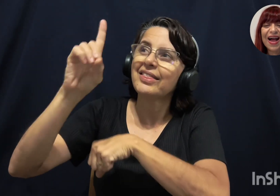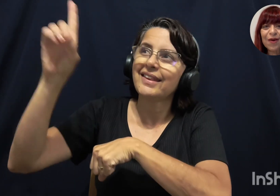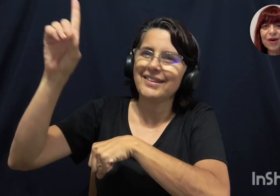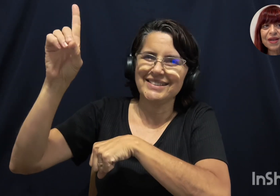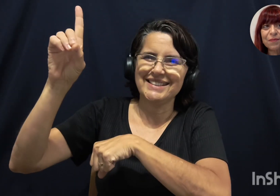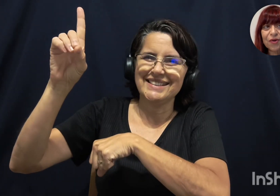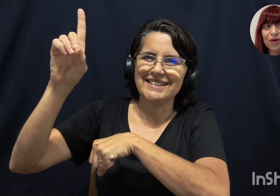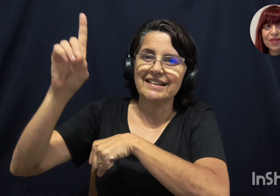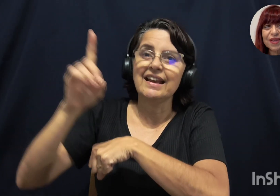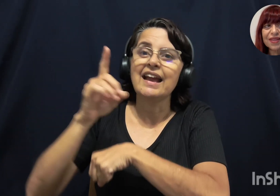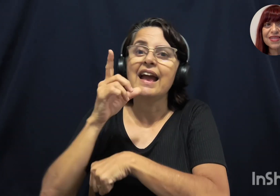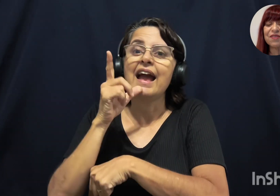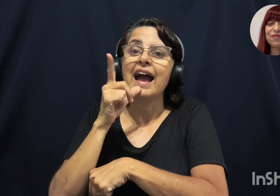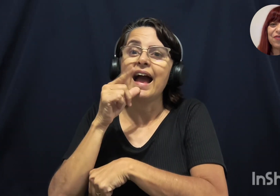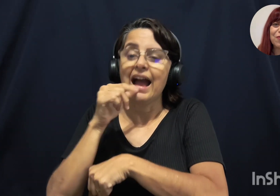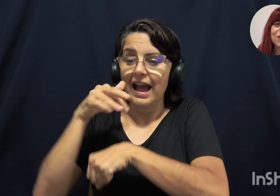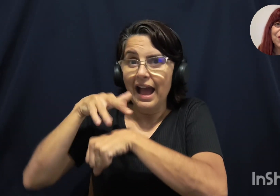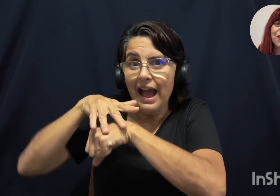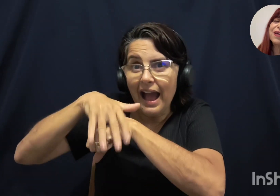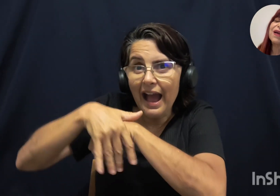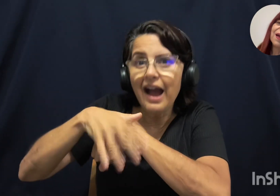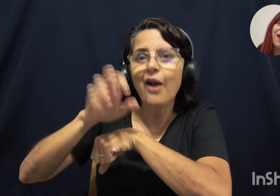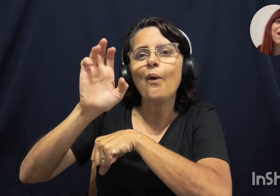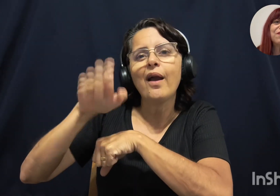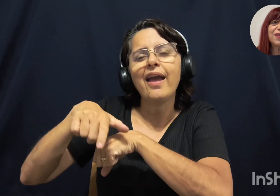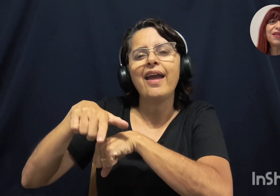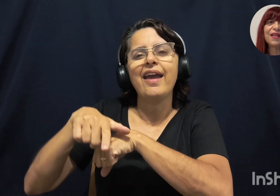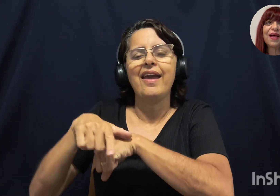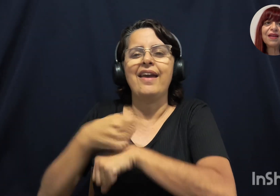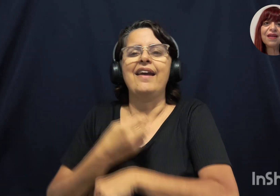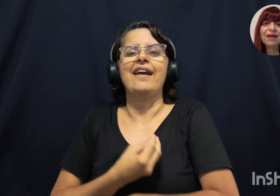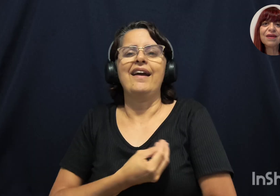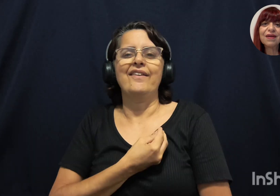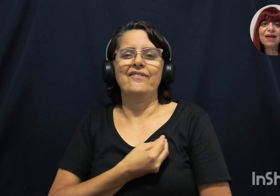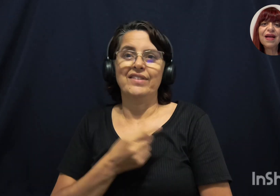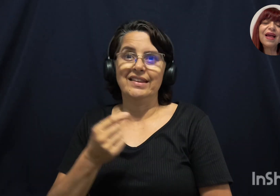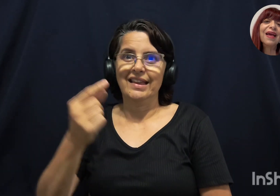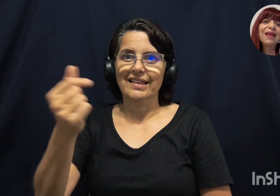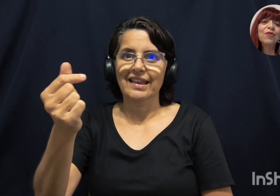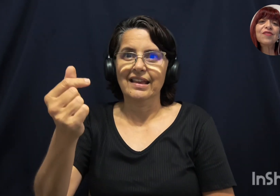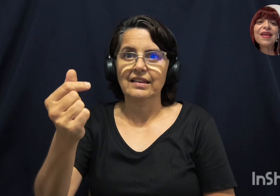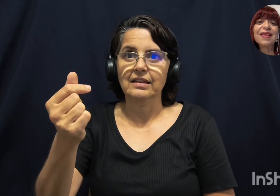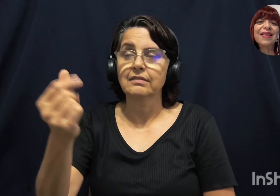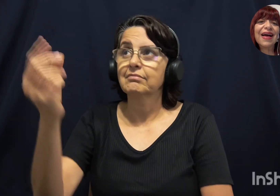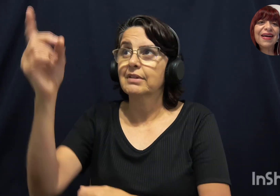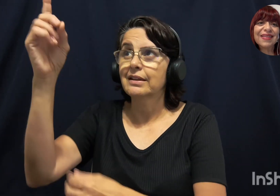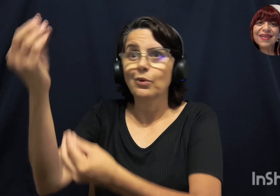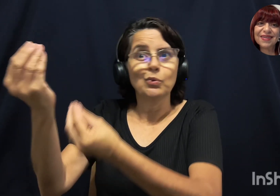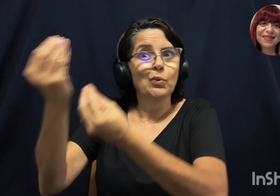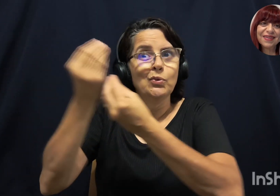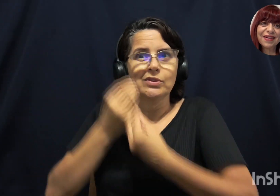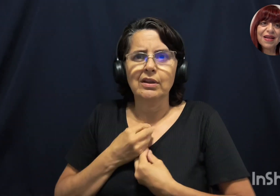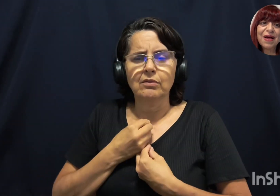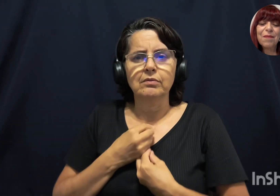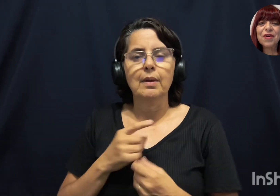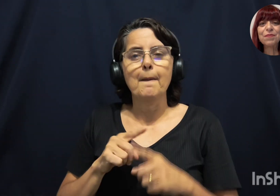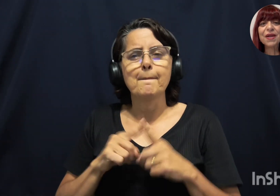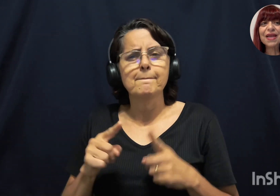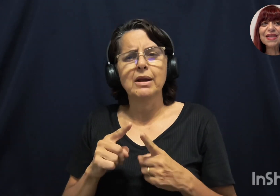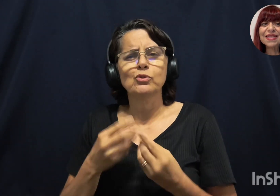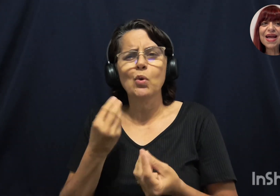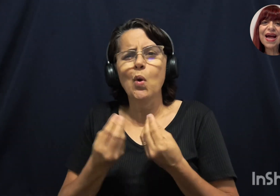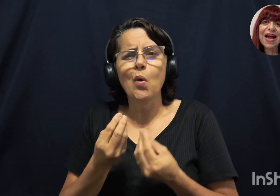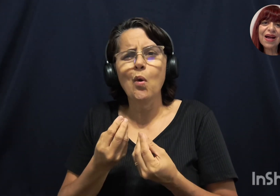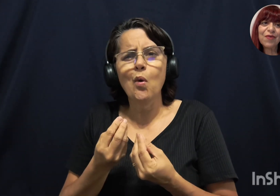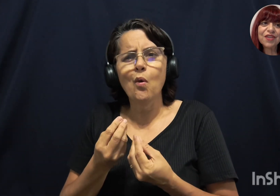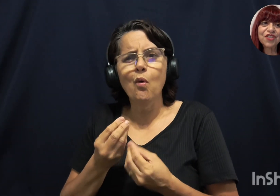A água que brota dessa fonte é a vida eterna. Ela nos é dada. Mas para